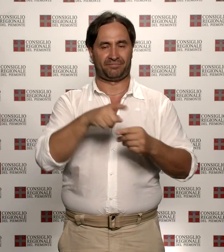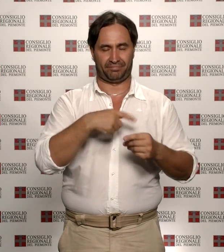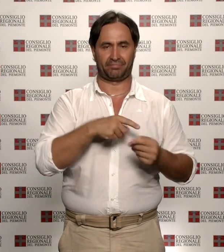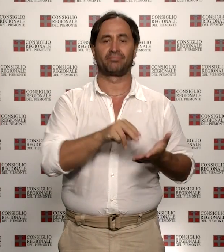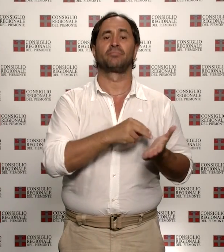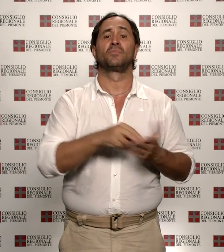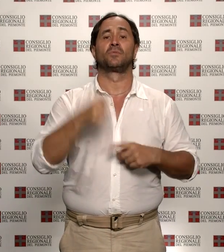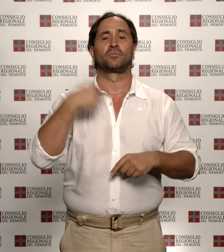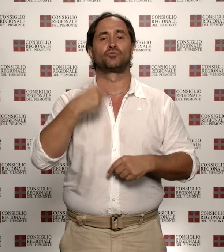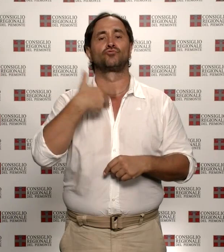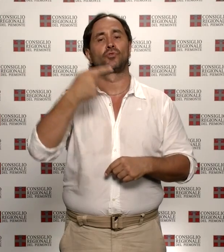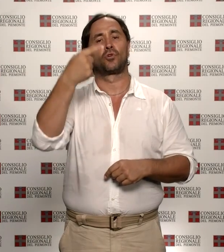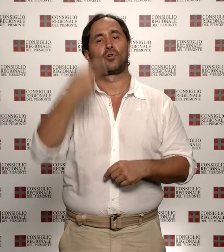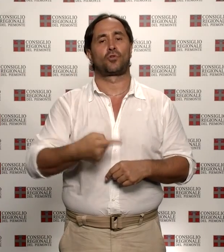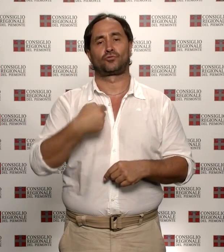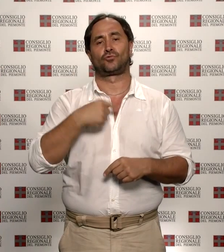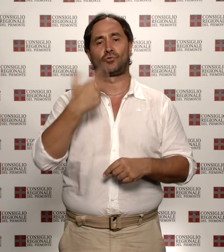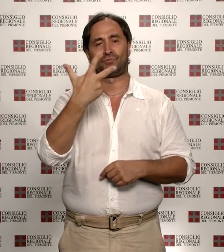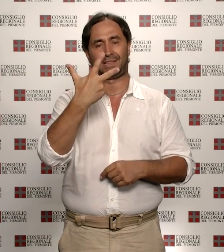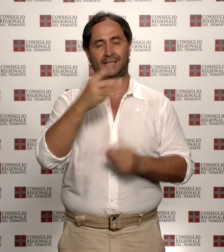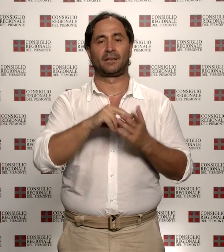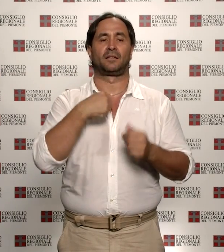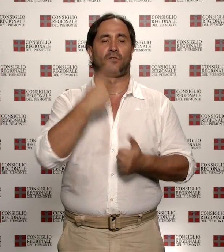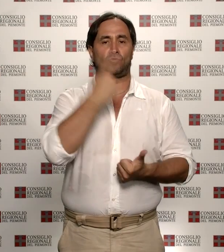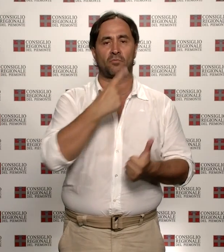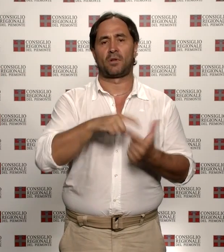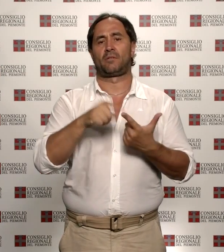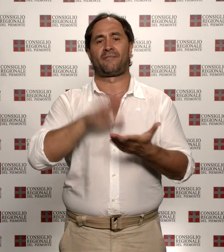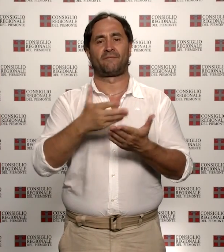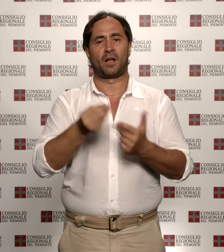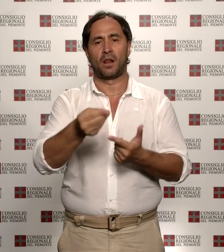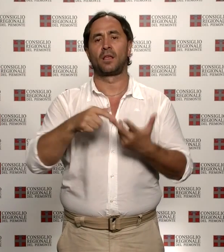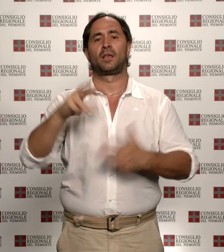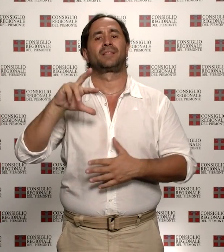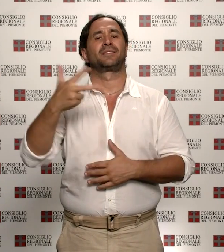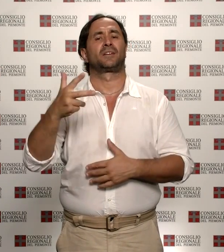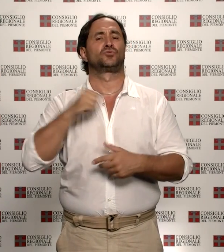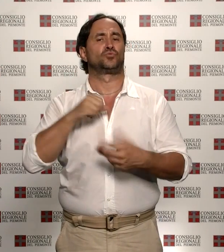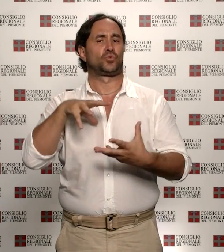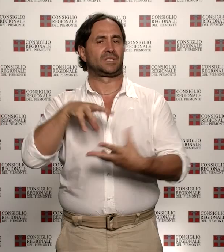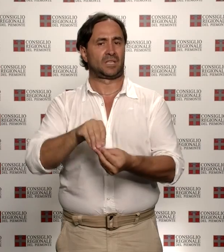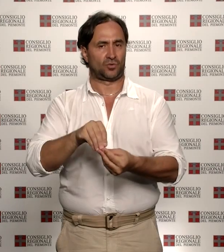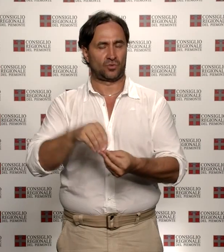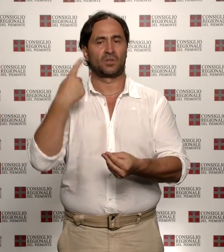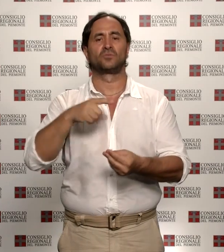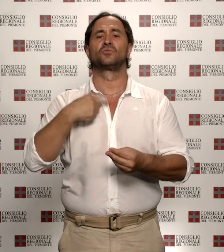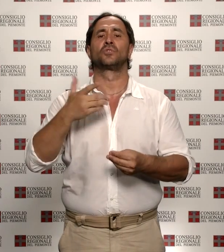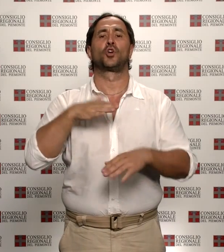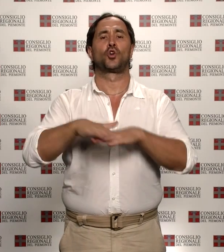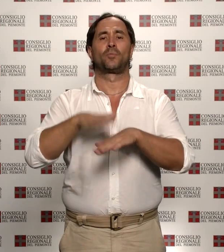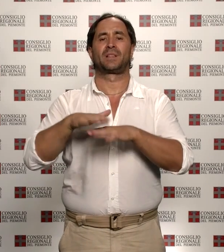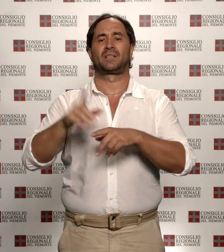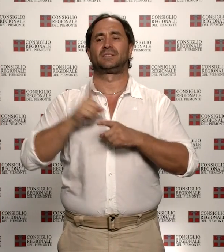ordini del giorno, rispettivamente per normare, valorizzare e sostenere il terzo settore, salvaguardare le competenze delle polizie